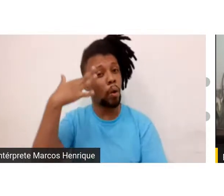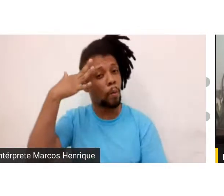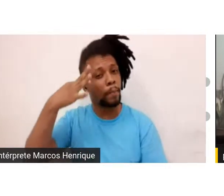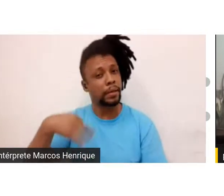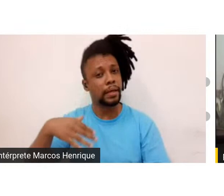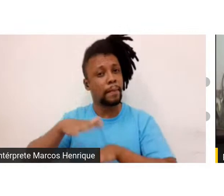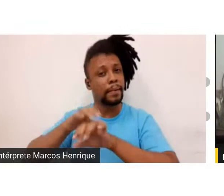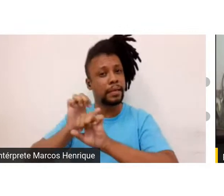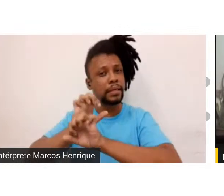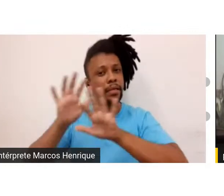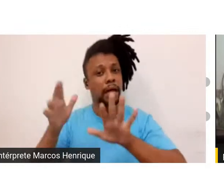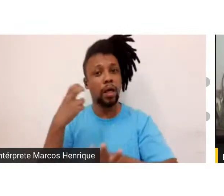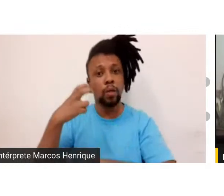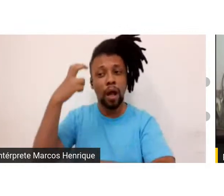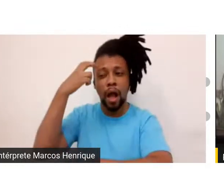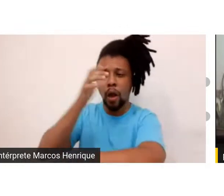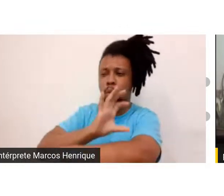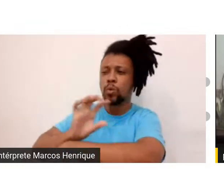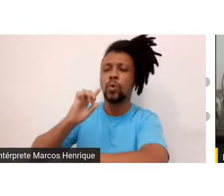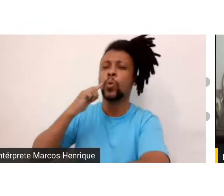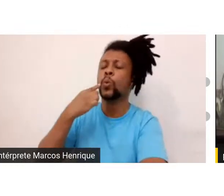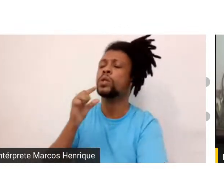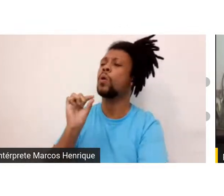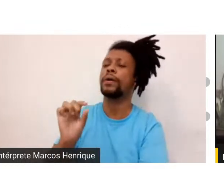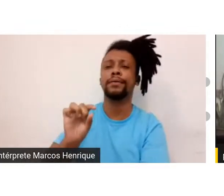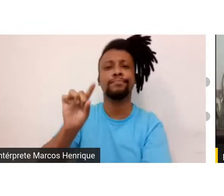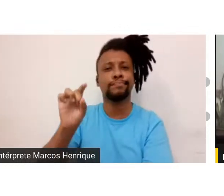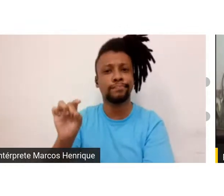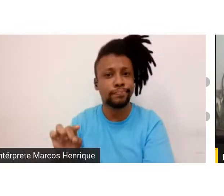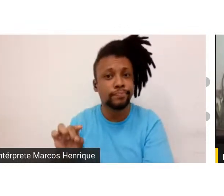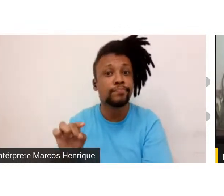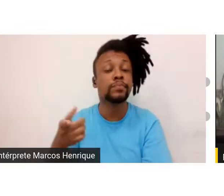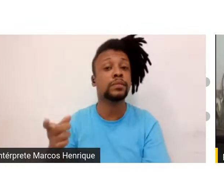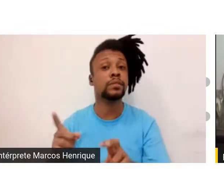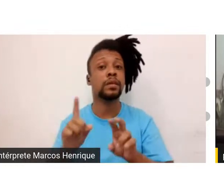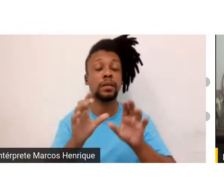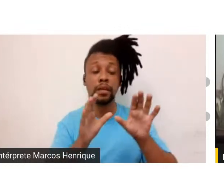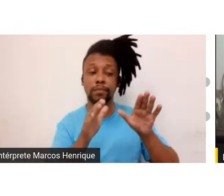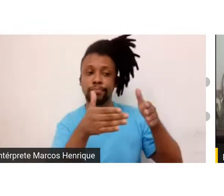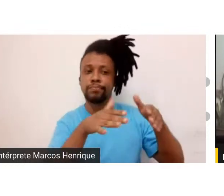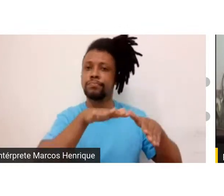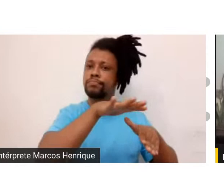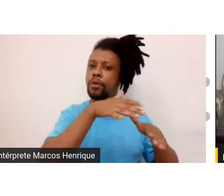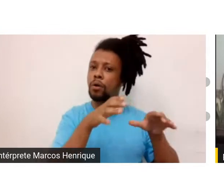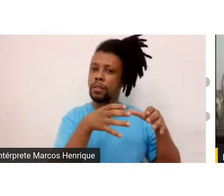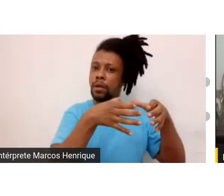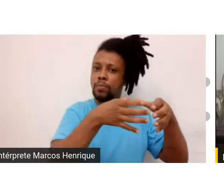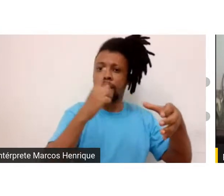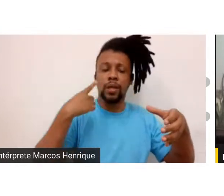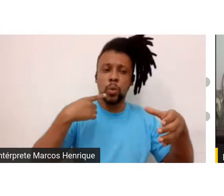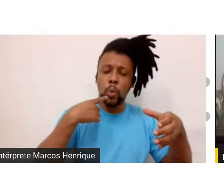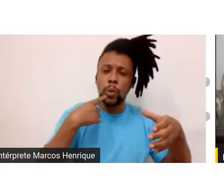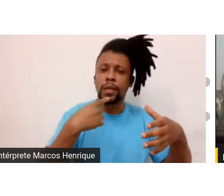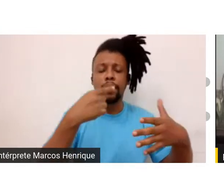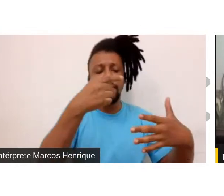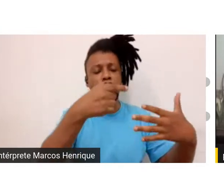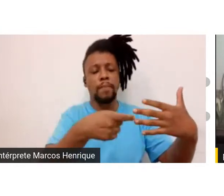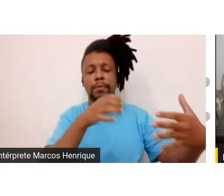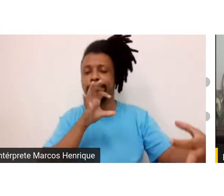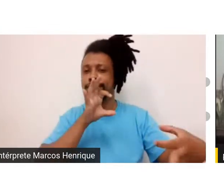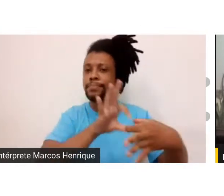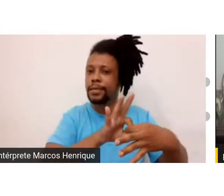é a cultura surda e essa questão da da comunidade surda e tudo que envolve a cultura surda